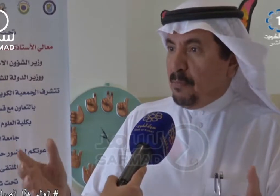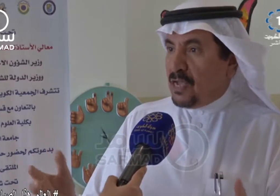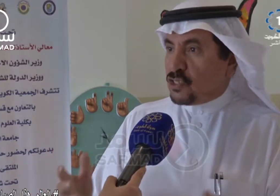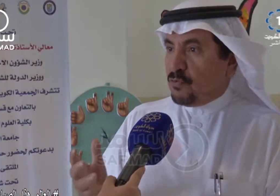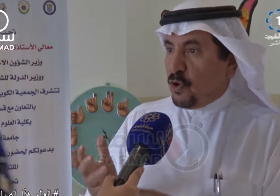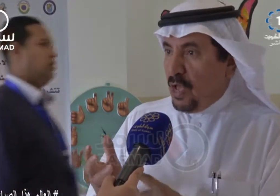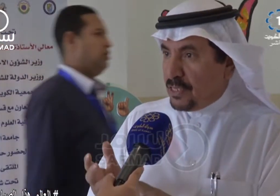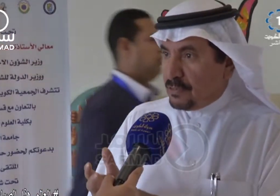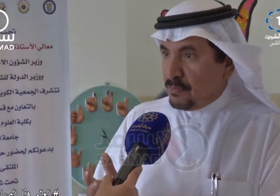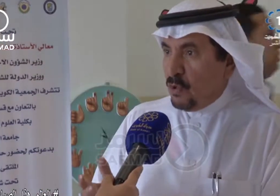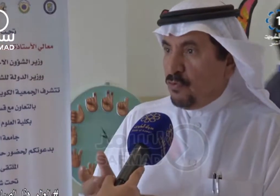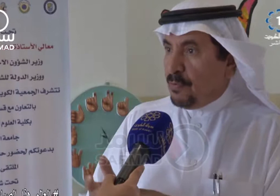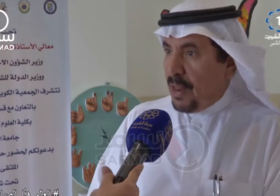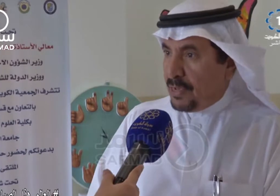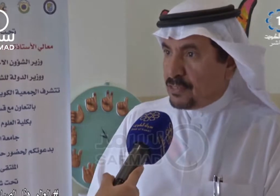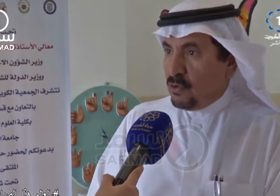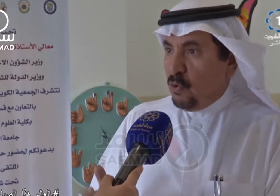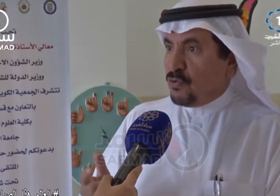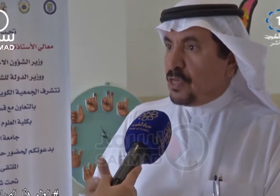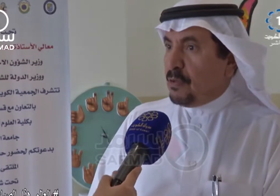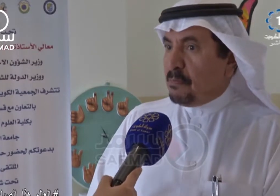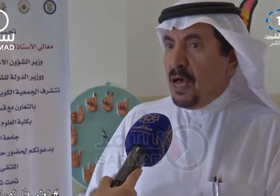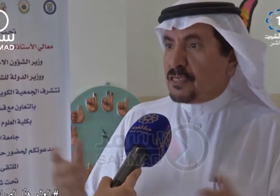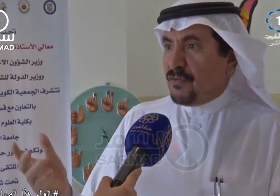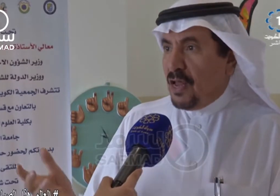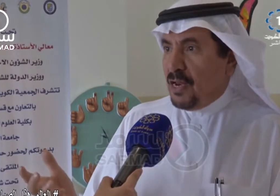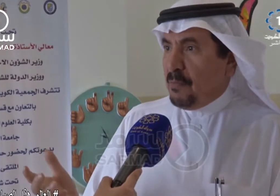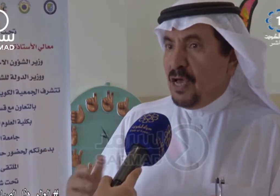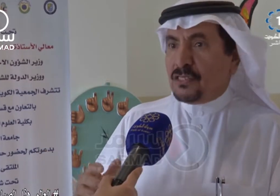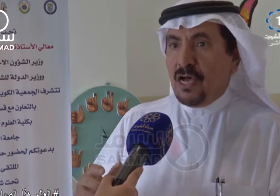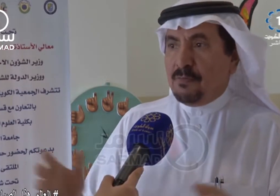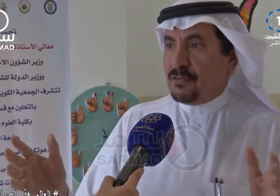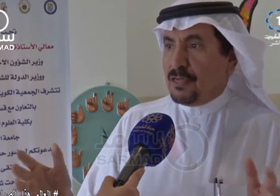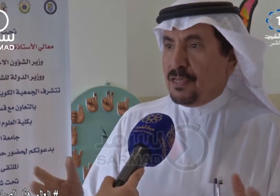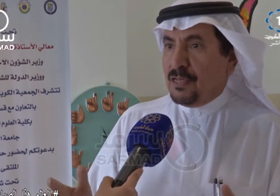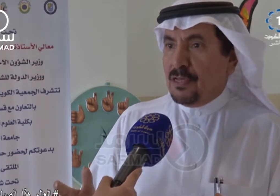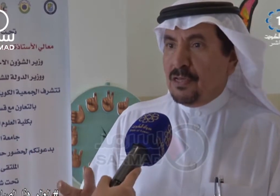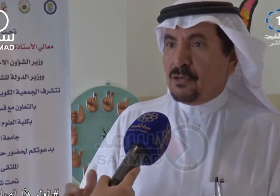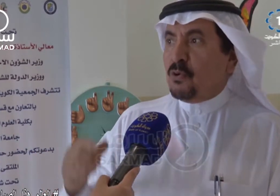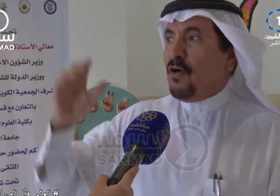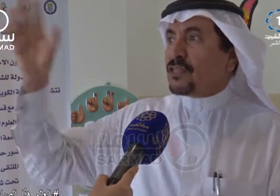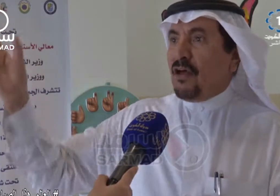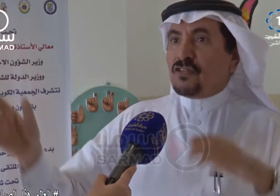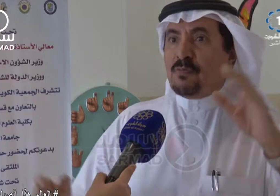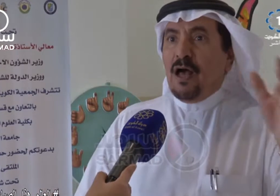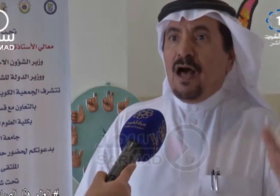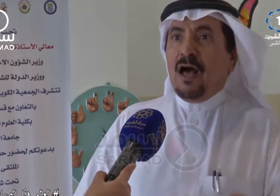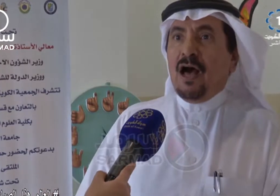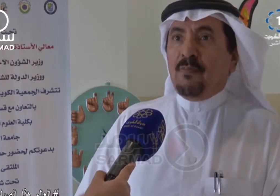متجمعات الصم في نوادي وفي مراكز وفي هنا ما يجي فيها الإعلام، ما ينسيها لنا، يروح في أطراف يجيبنا أخبار